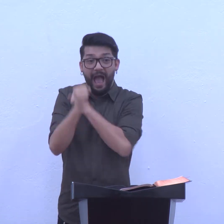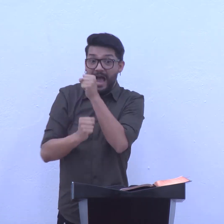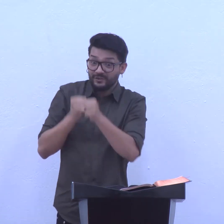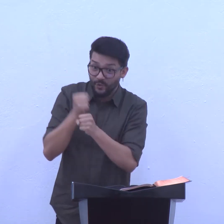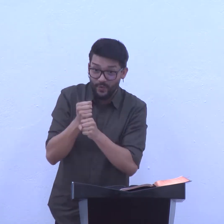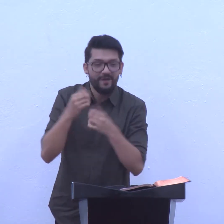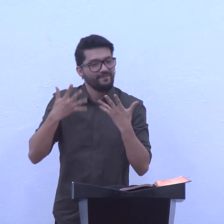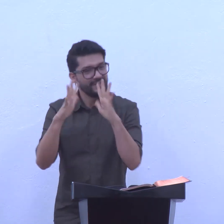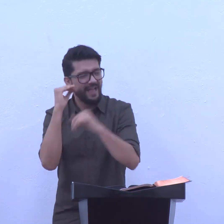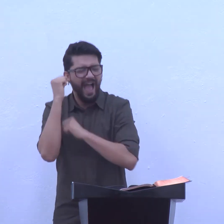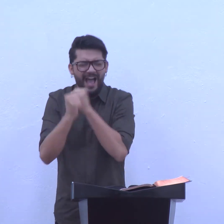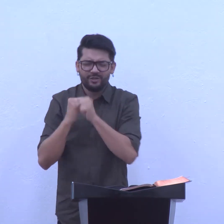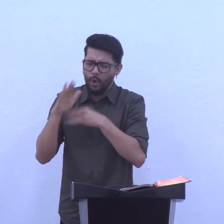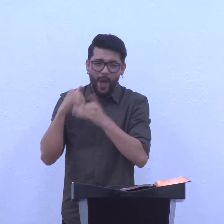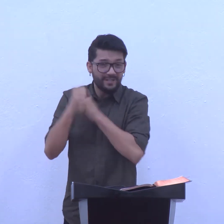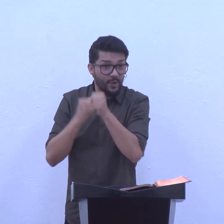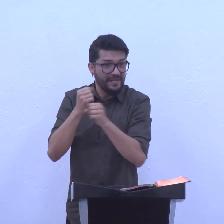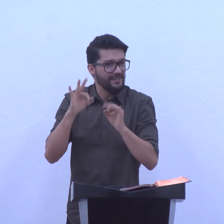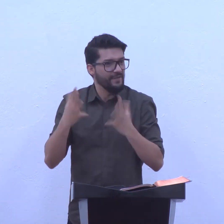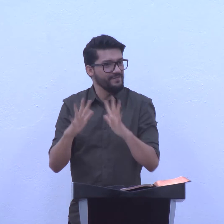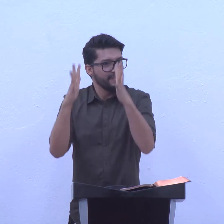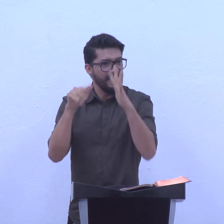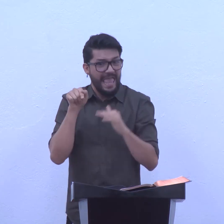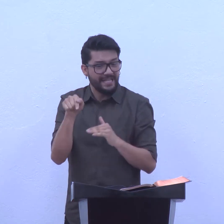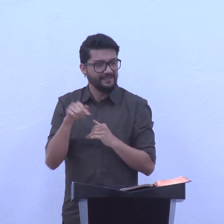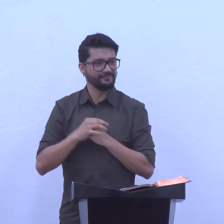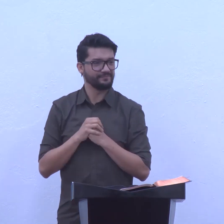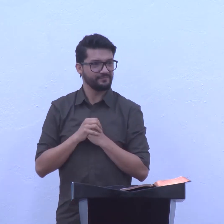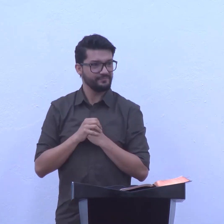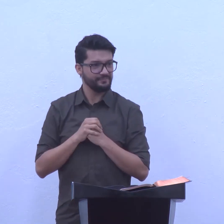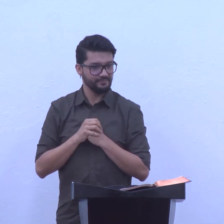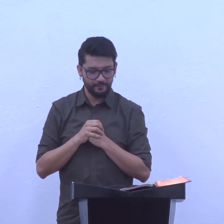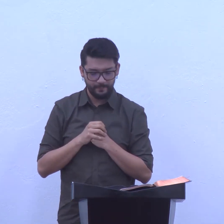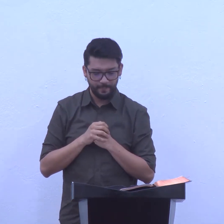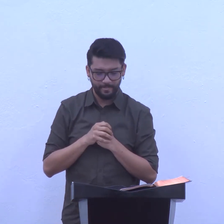Ellos tenían esa costumbre cada año mientras celebraban la fiesta de los tabernáculos.